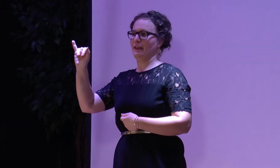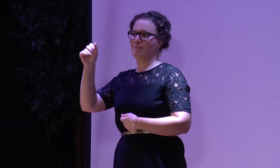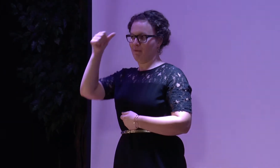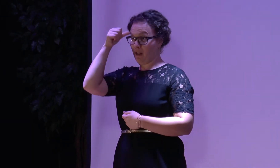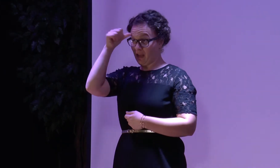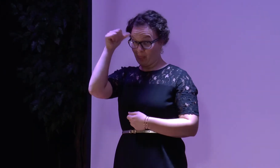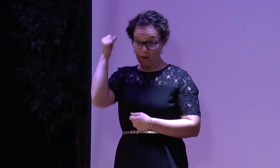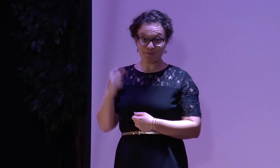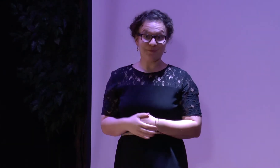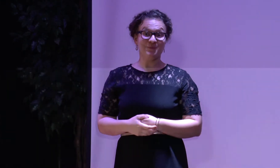Tatjana Ingeniegel.